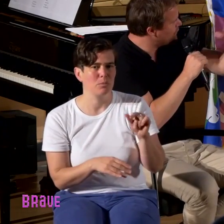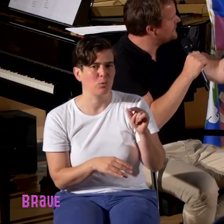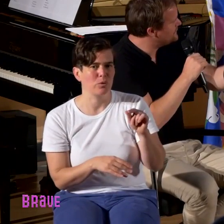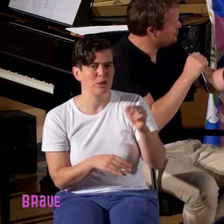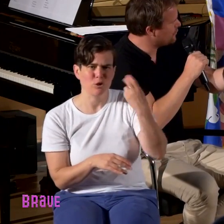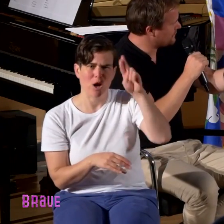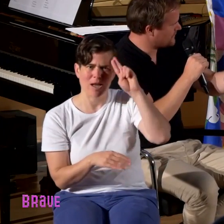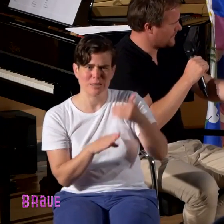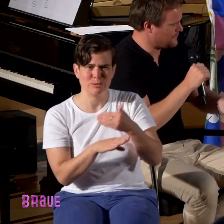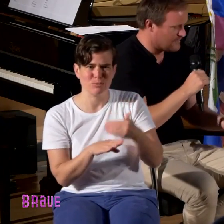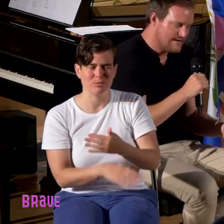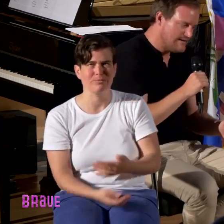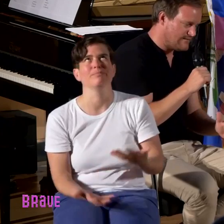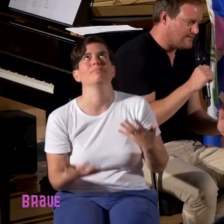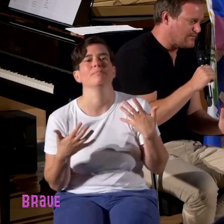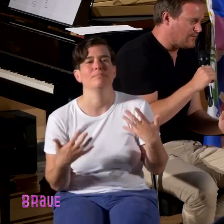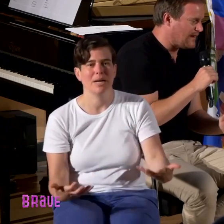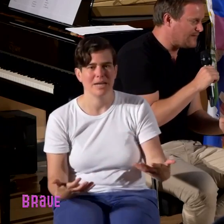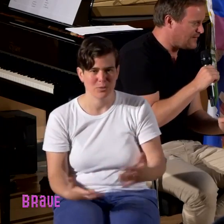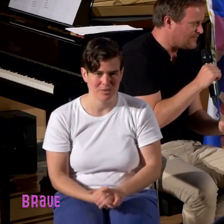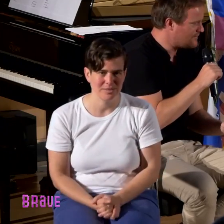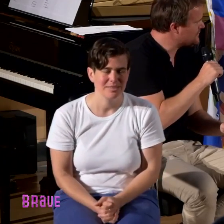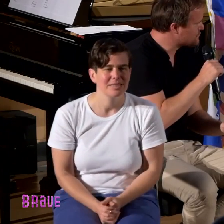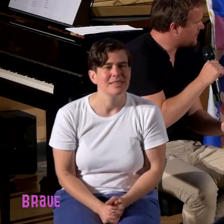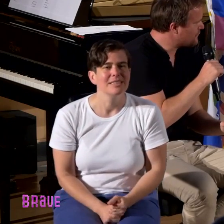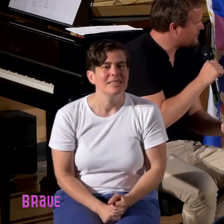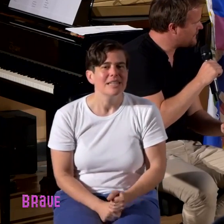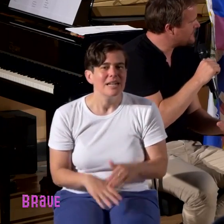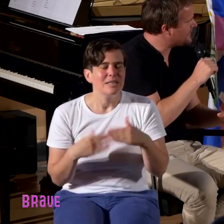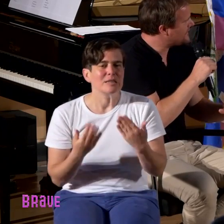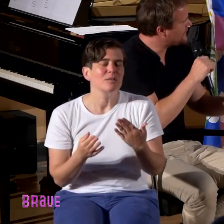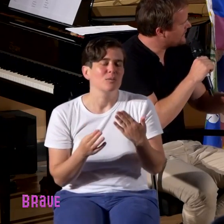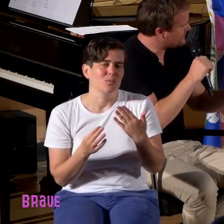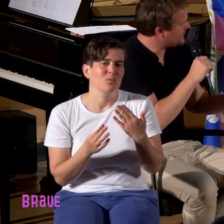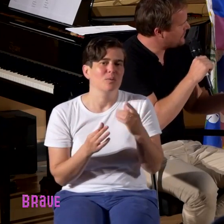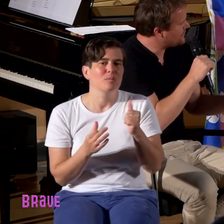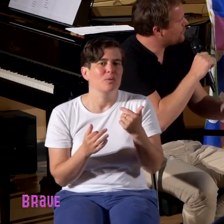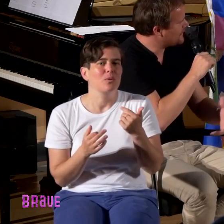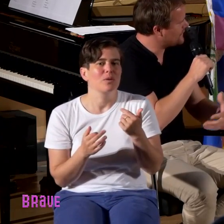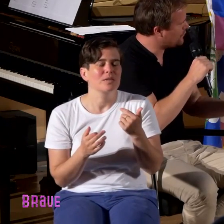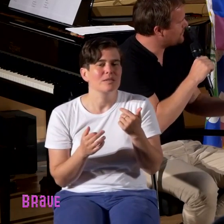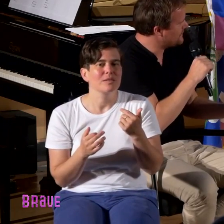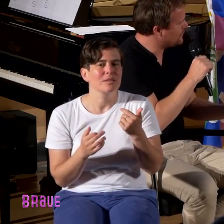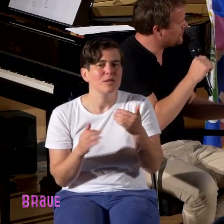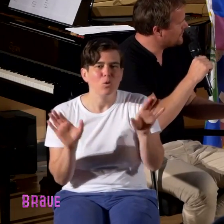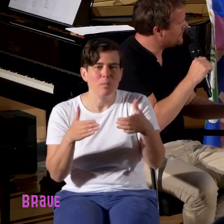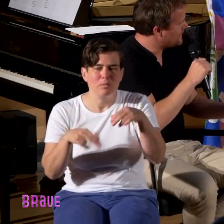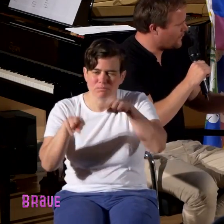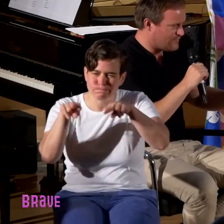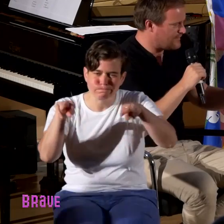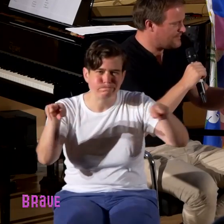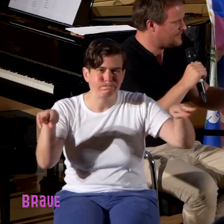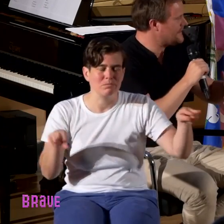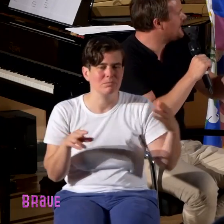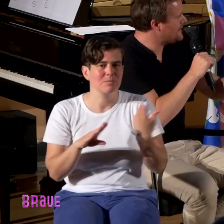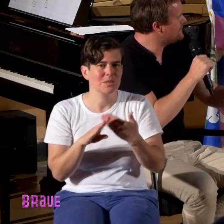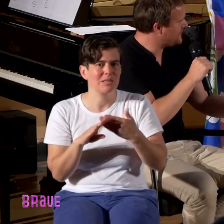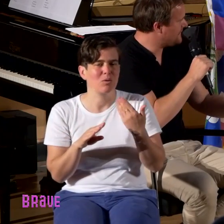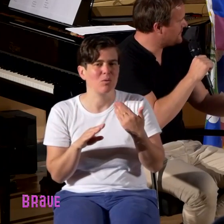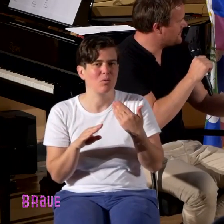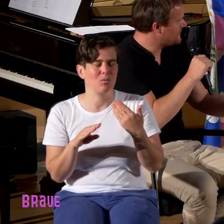dann wiederum in den Führungsgremien. Es ist also ein wahnsinniges Spannungsfeld einer extrem heterogenen Gruppierung auch, weil